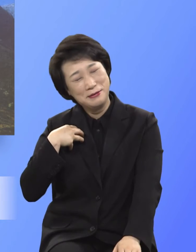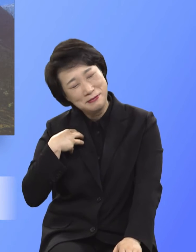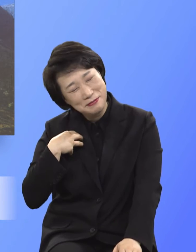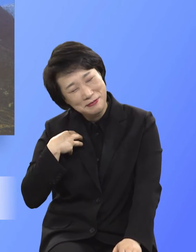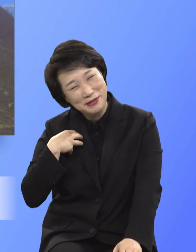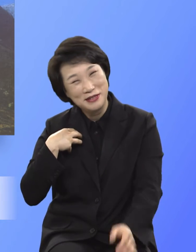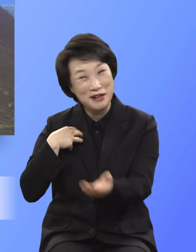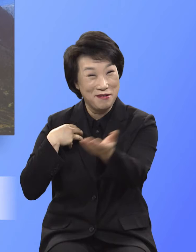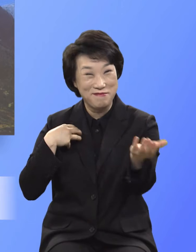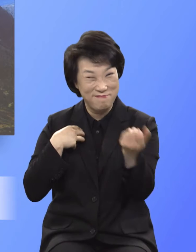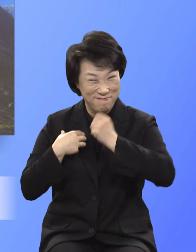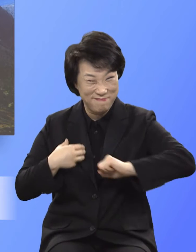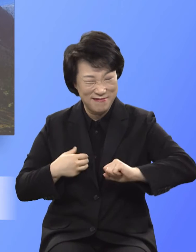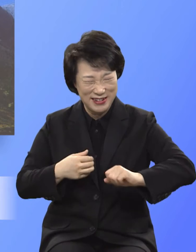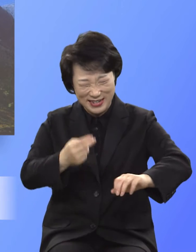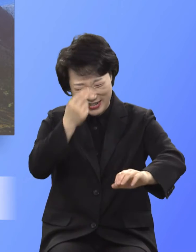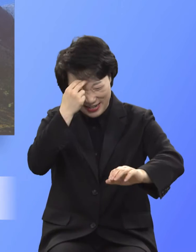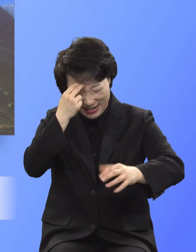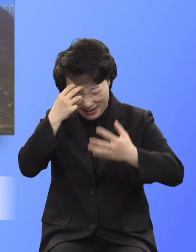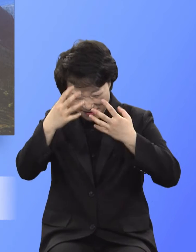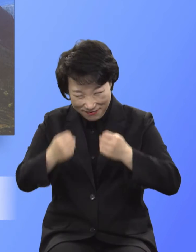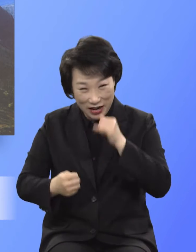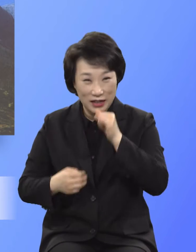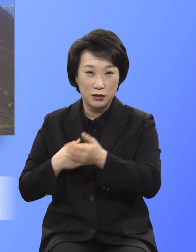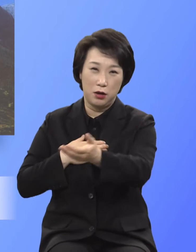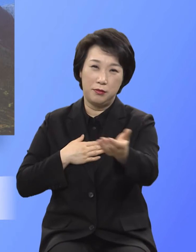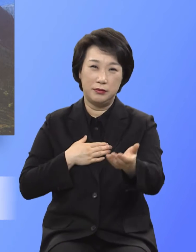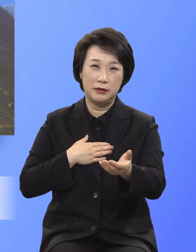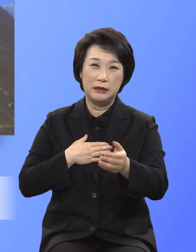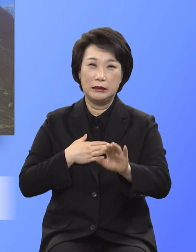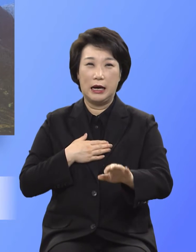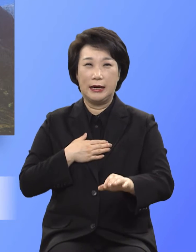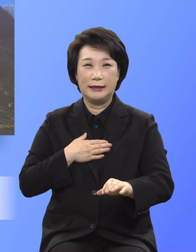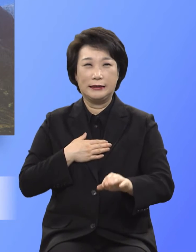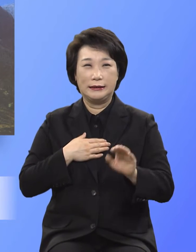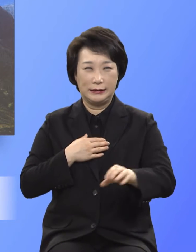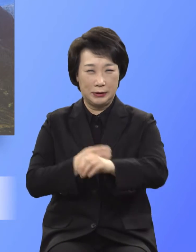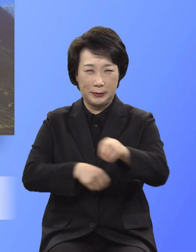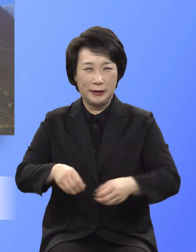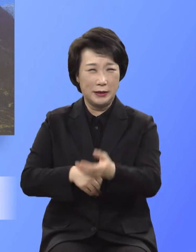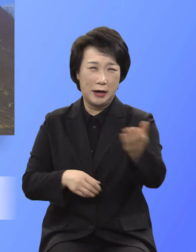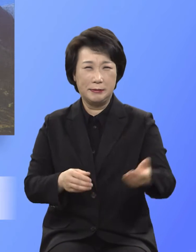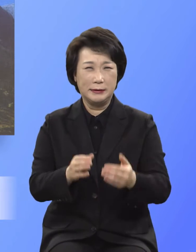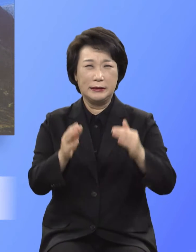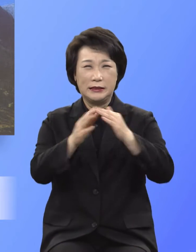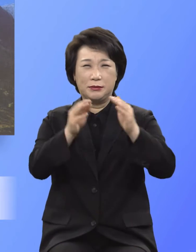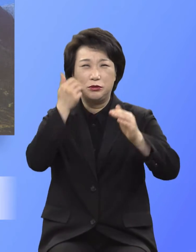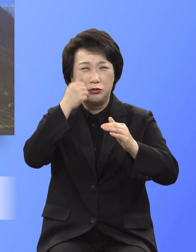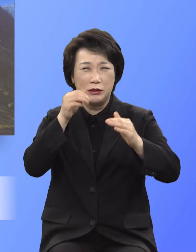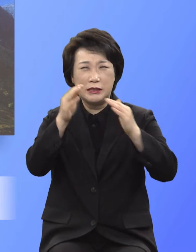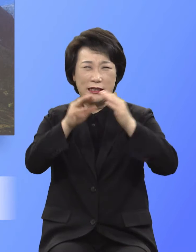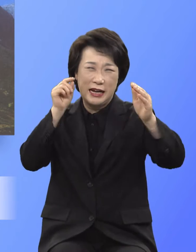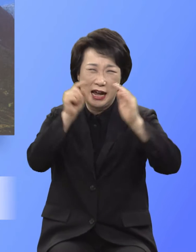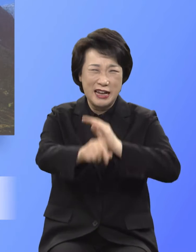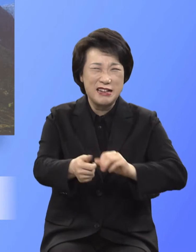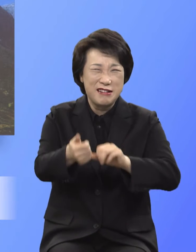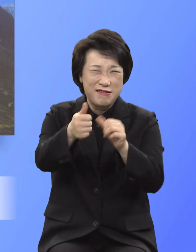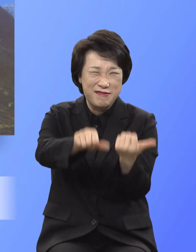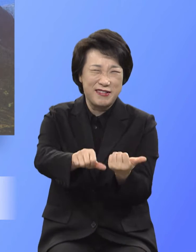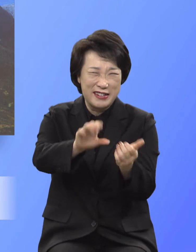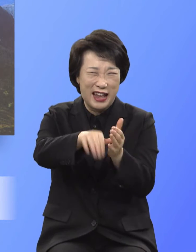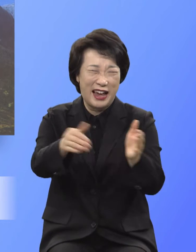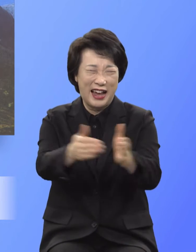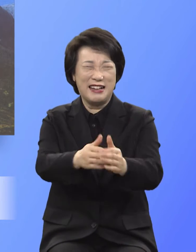얼마나 말 안 듣고 얼마나 속색이고, 내가 너 집에 가서 그냥 팍 죽어버렸으면 좋겠다 싶을